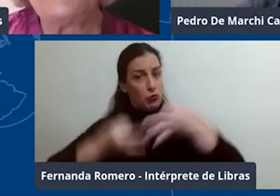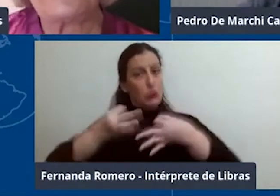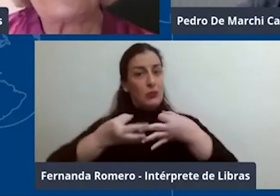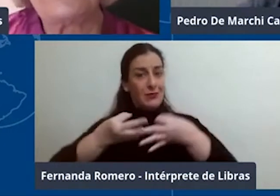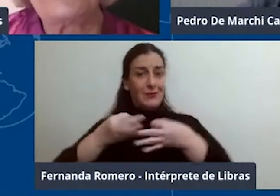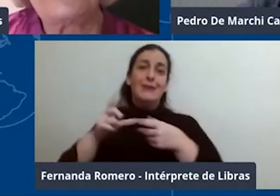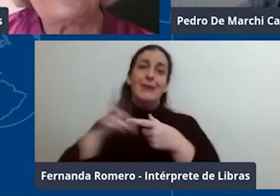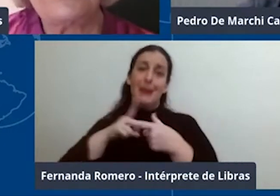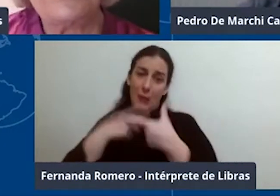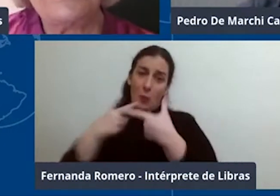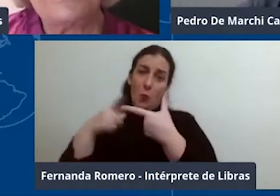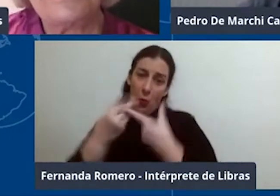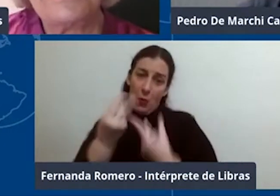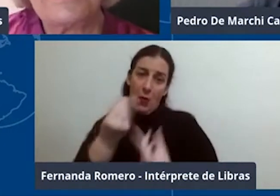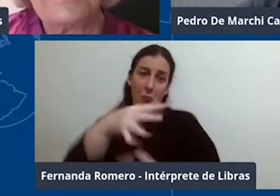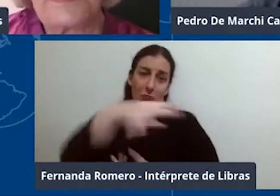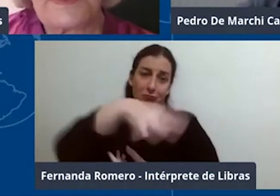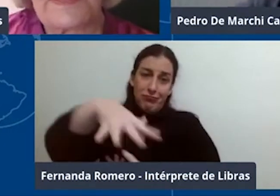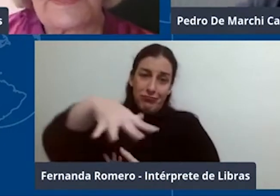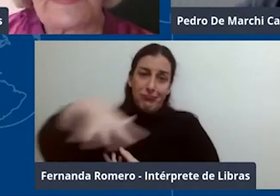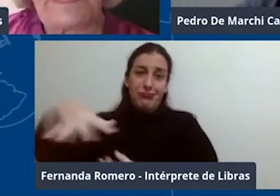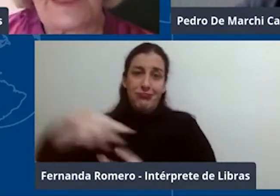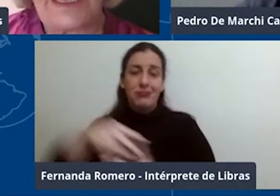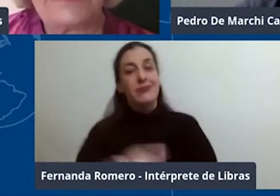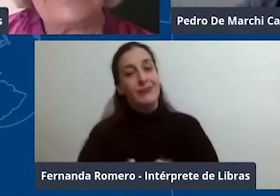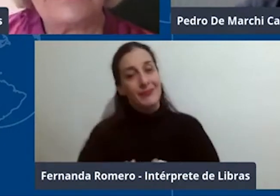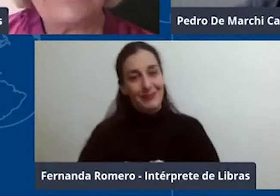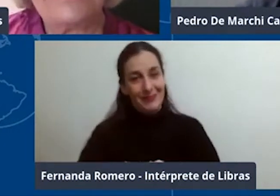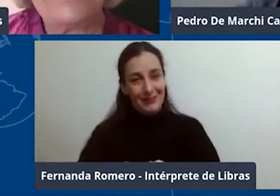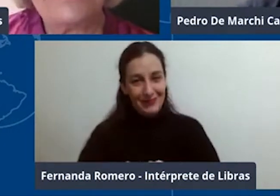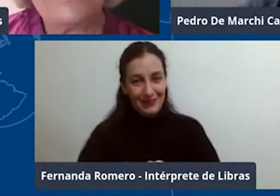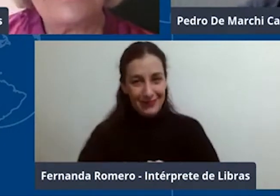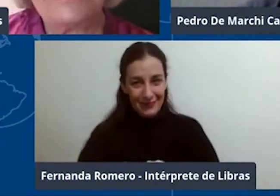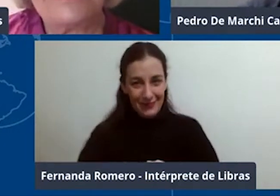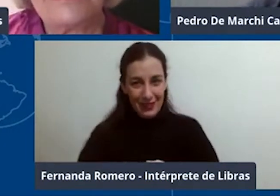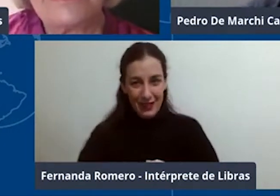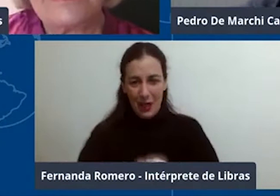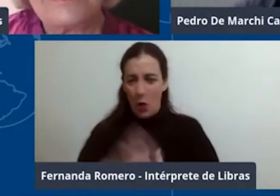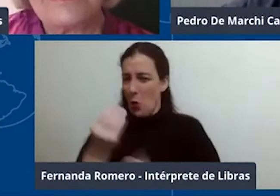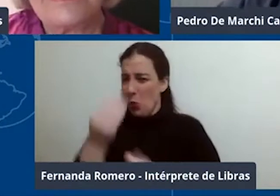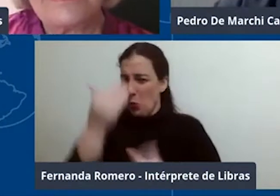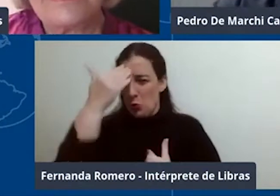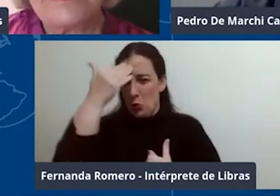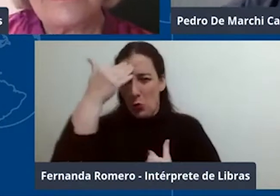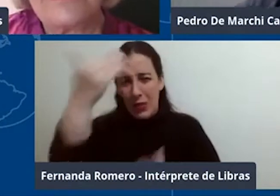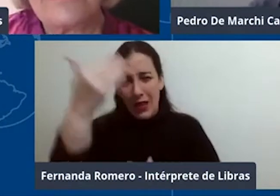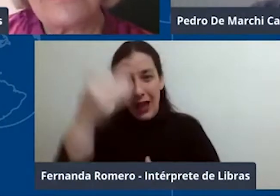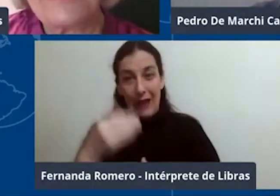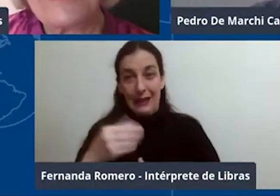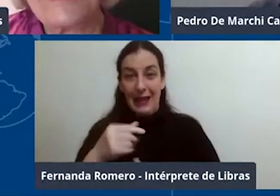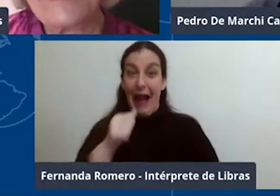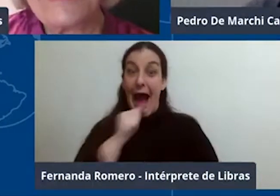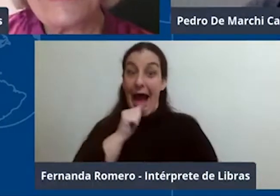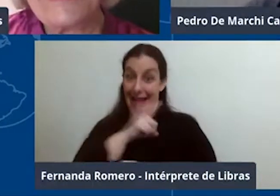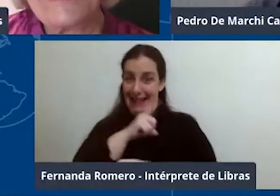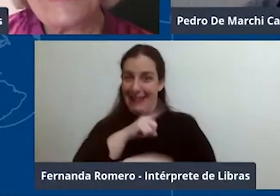áreas. Com certeza. Muito obrigado por suas colocações. Concordo que ainda temos tempo ainda